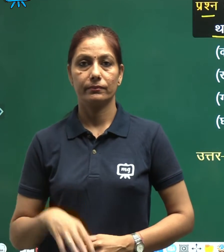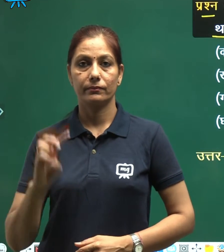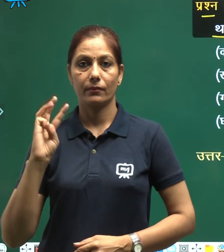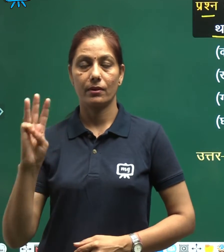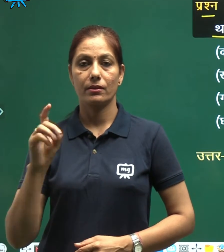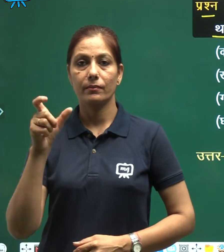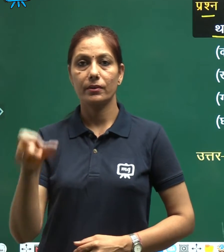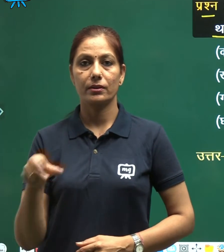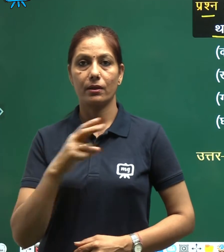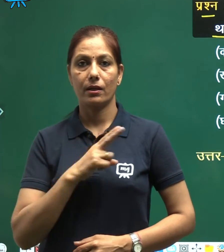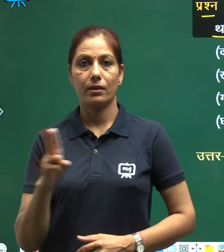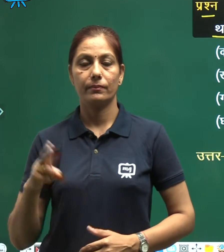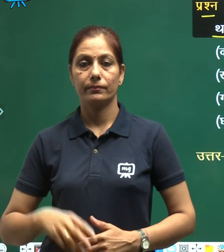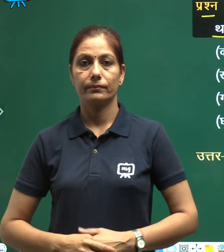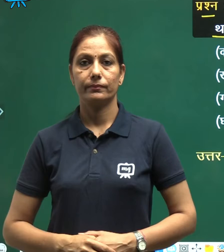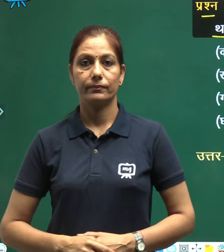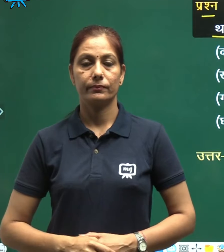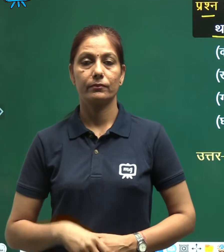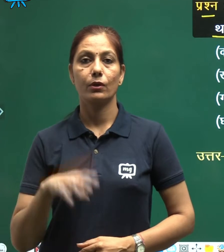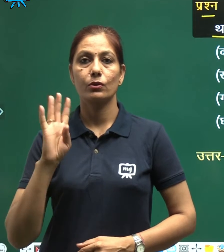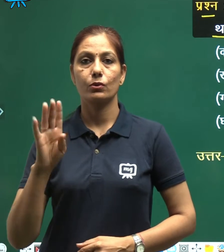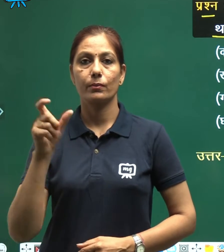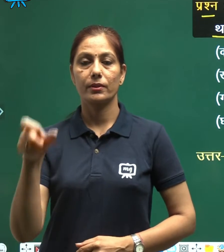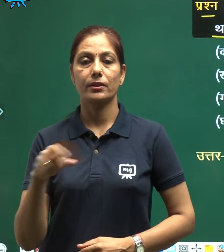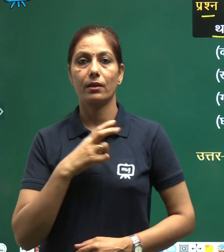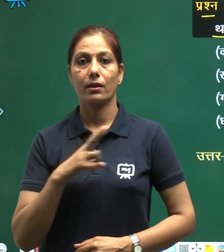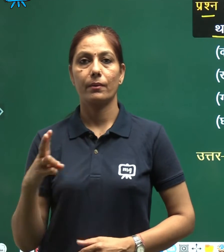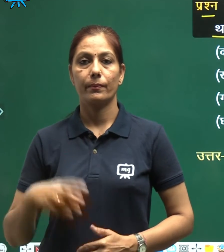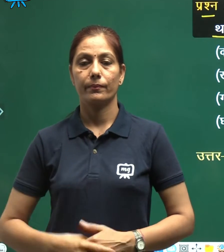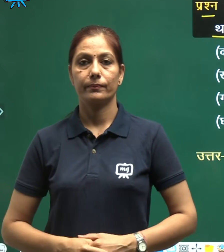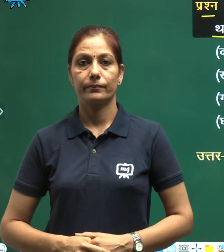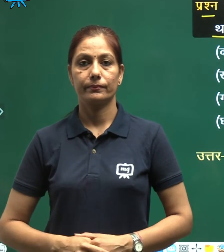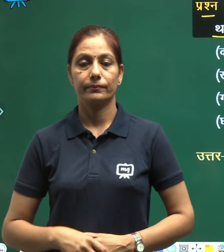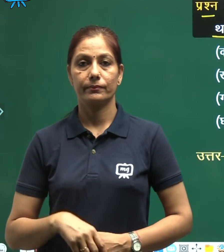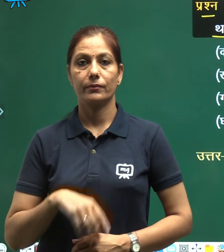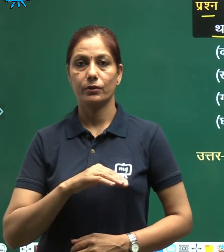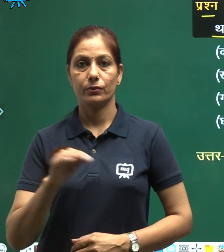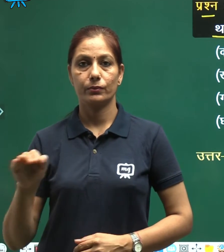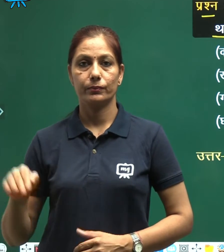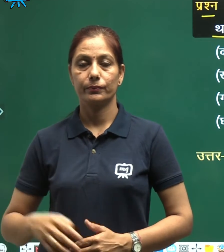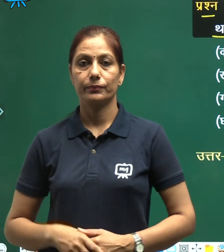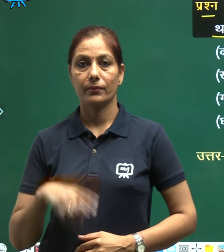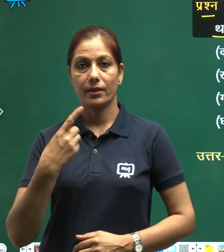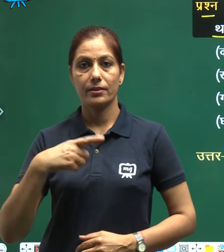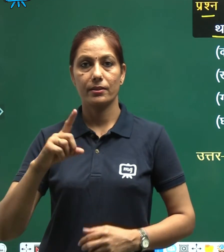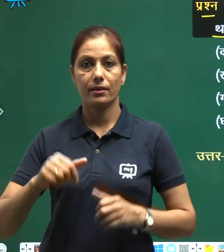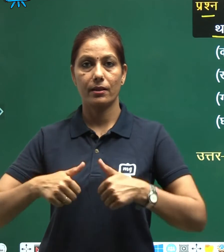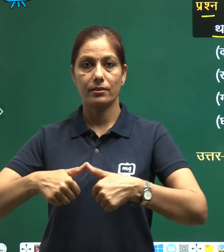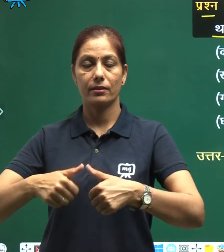तीसरा गणपत राय और चौथा धनपत राय। बच्चों, सही उत्तर